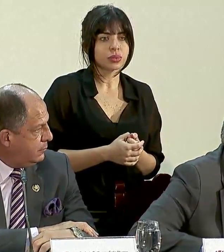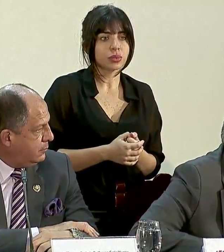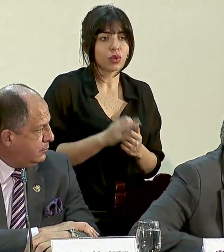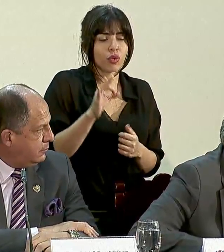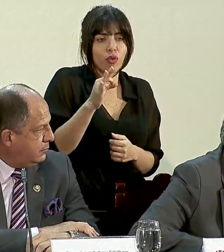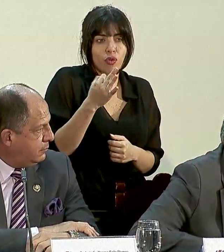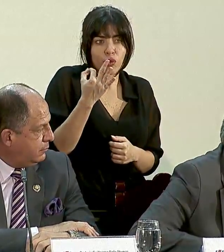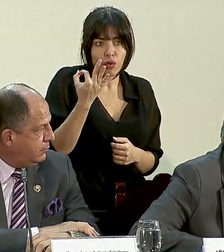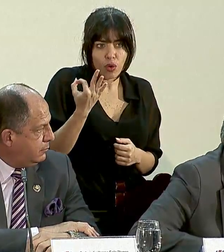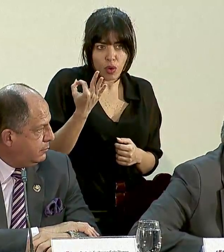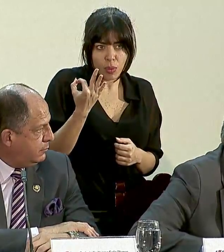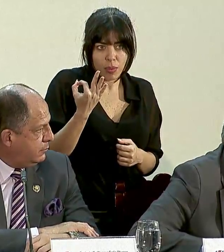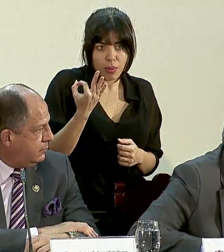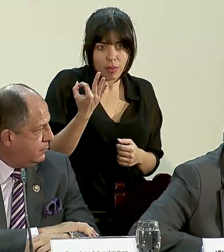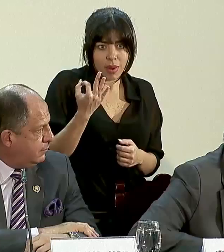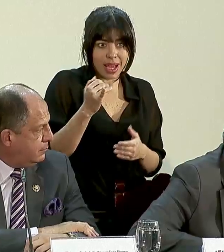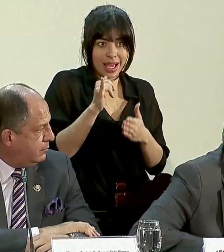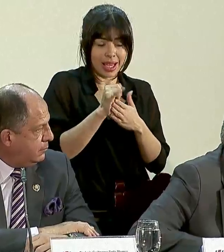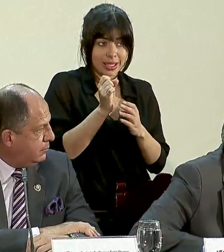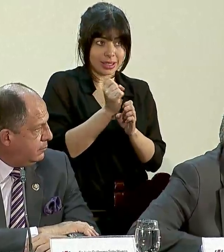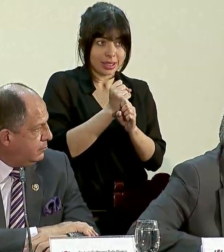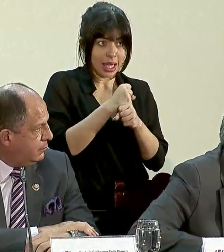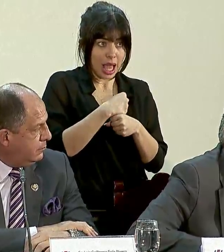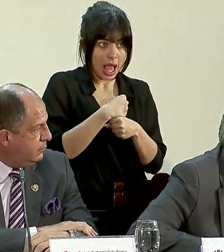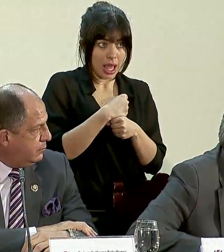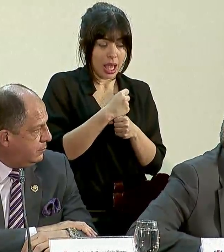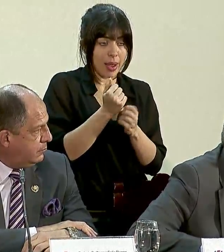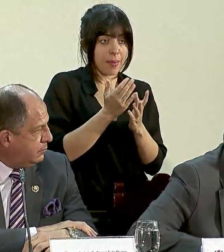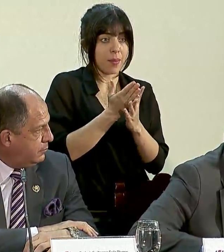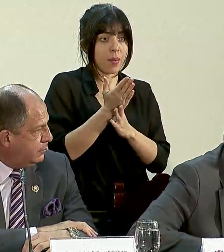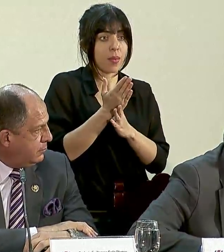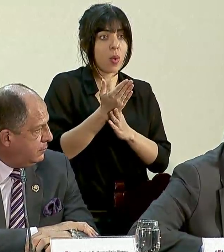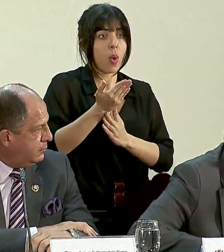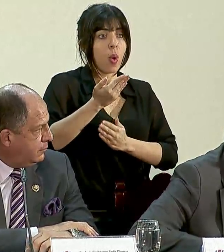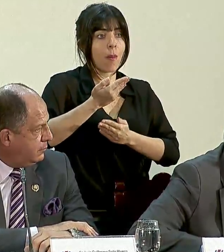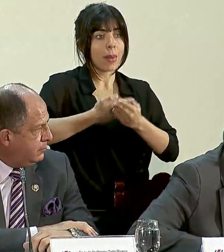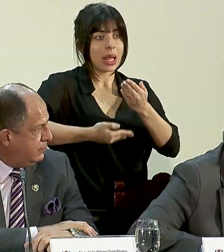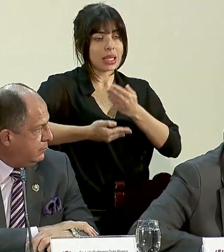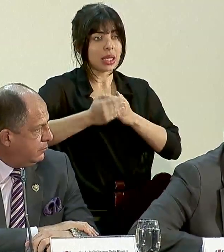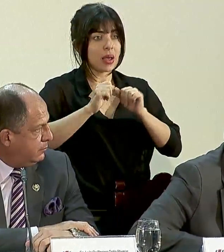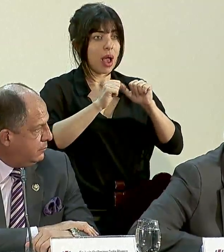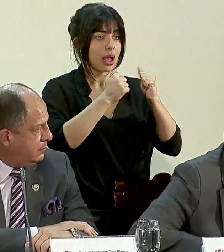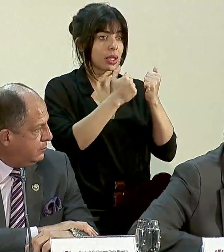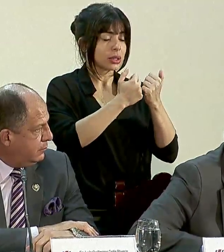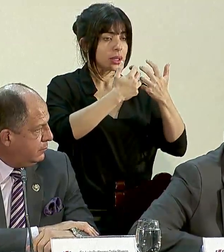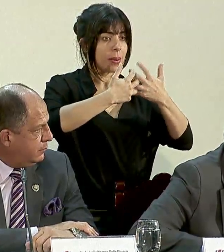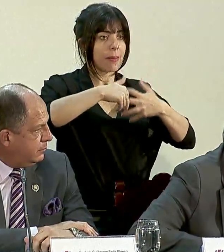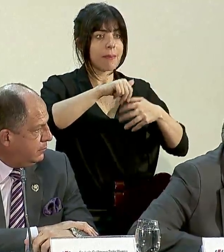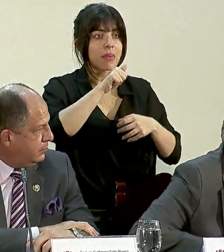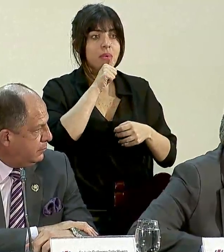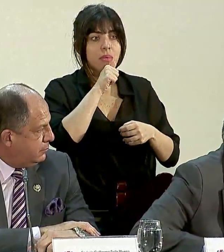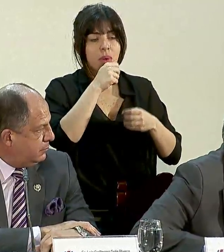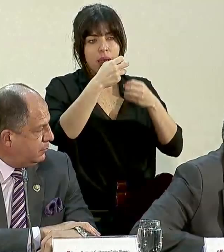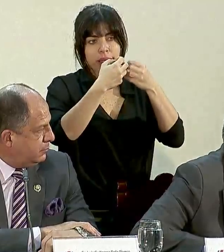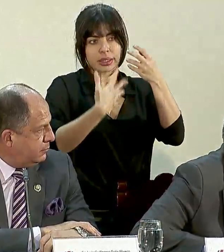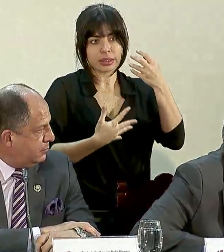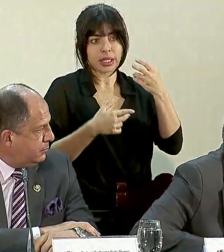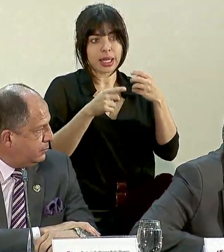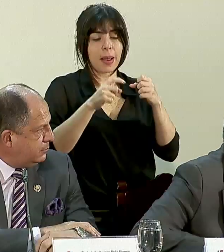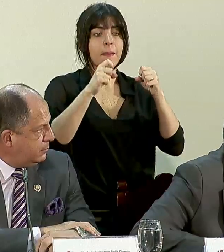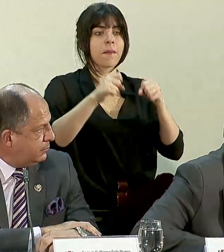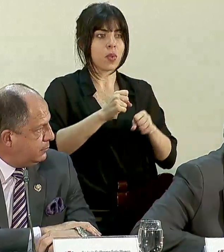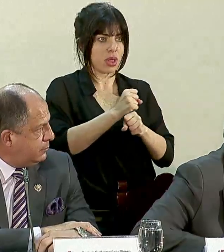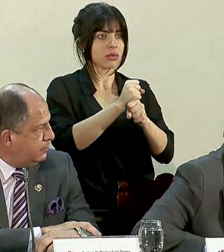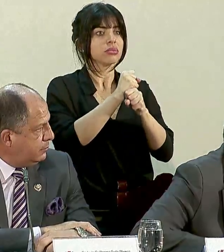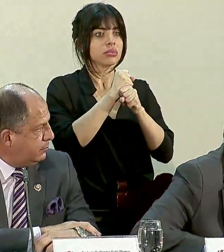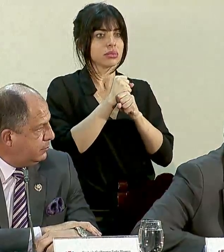la forma de que esto se haga por medio de cooperativas, de asociaciones, de empresa privada, etcétera, lo que sí les podemos